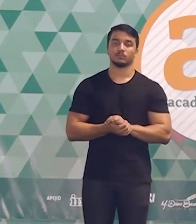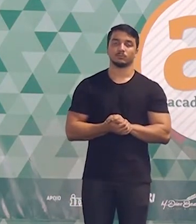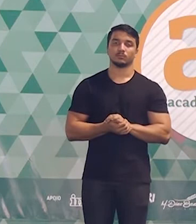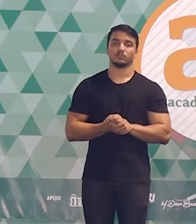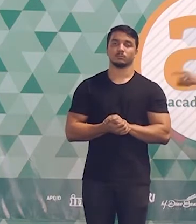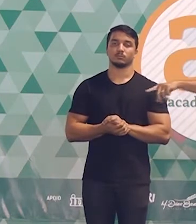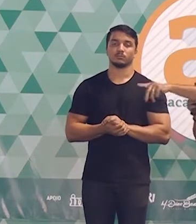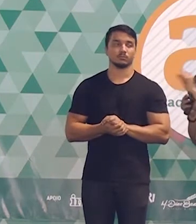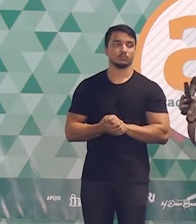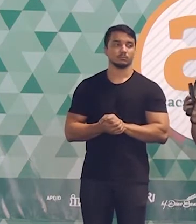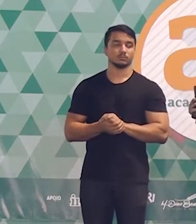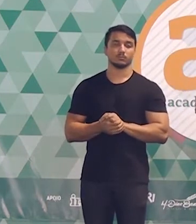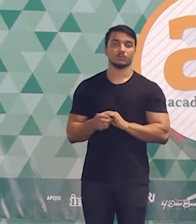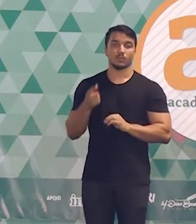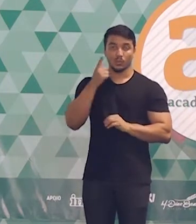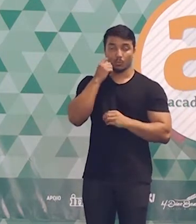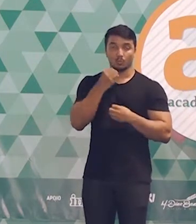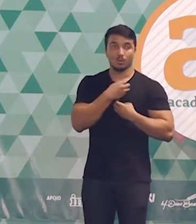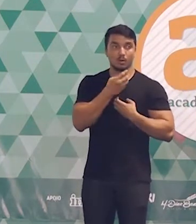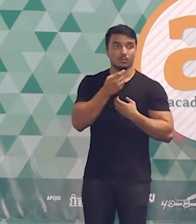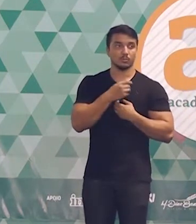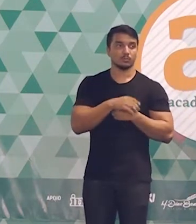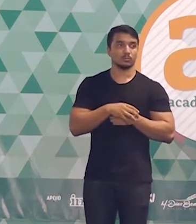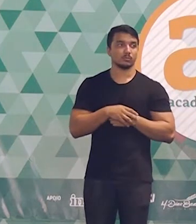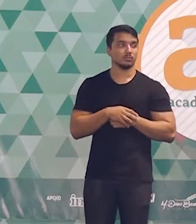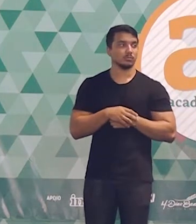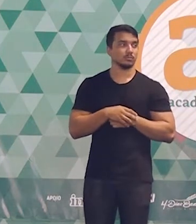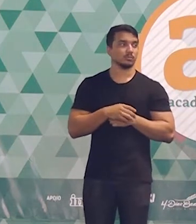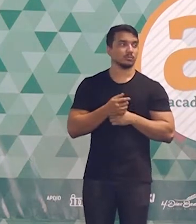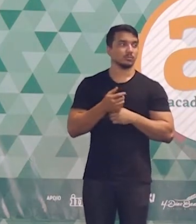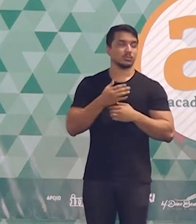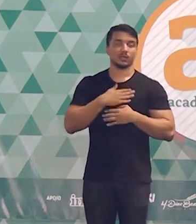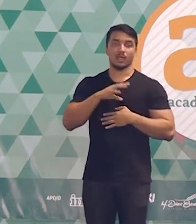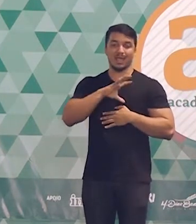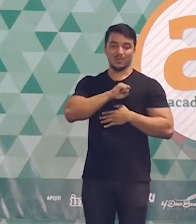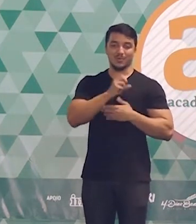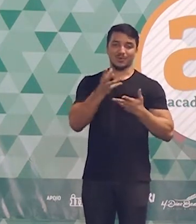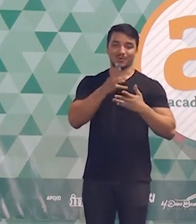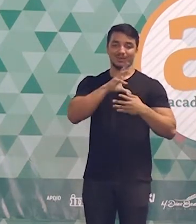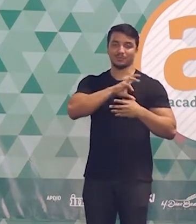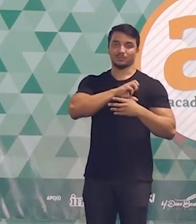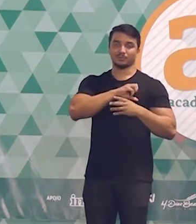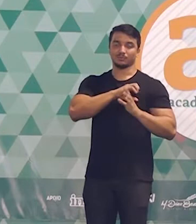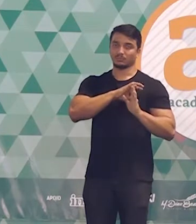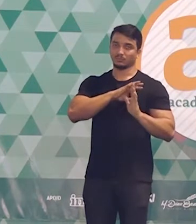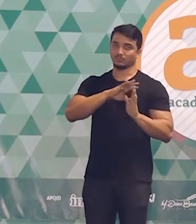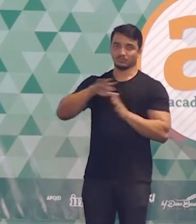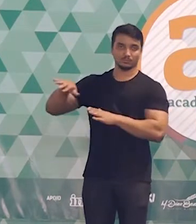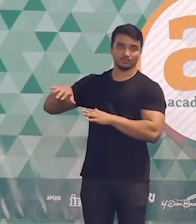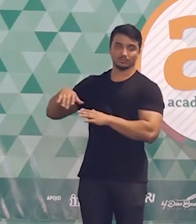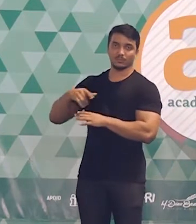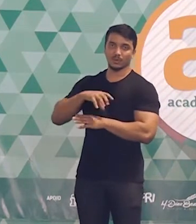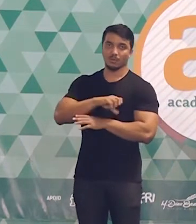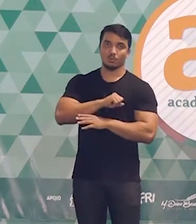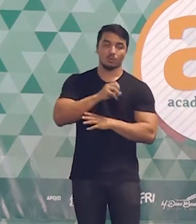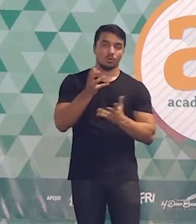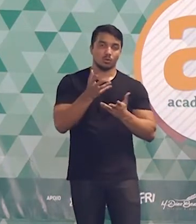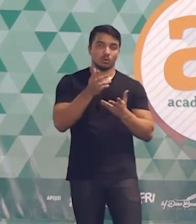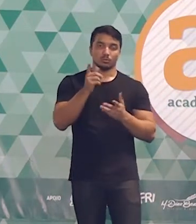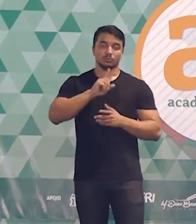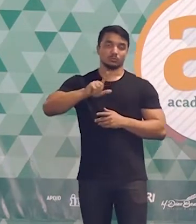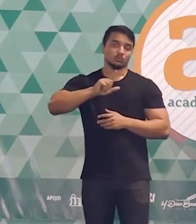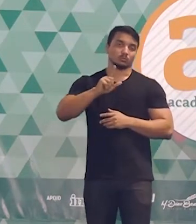Dê-me... A gente fala assim, olha um poema, as pessoas falam, ai, vai falar de amor. Poema não é só para falar de